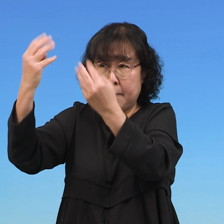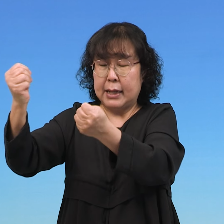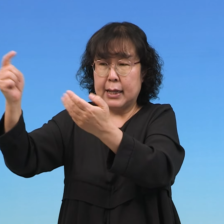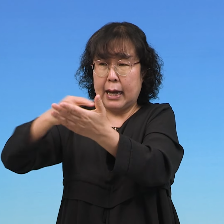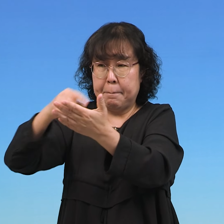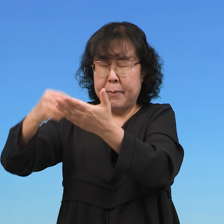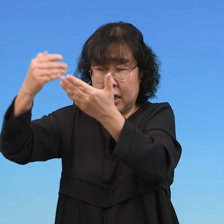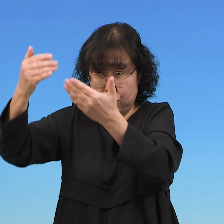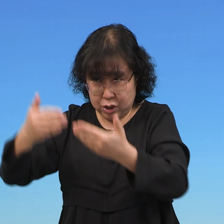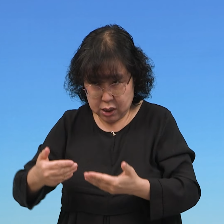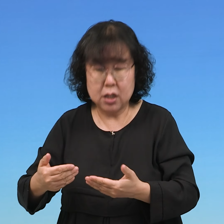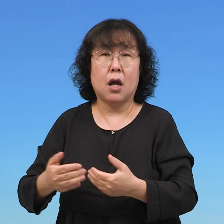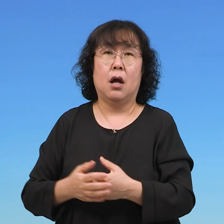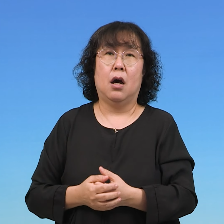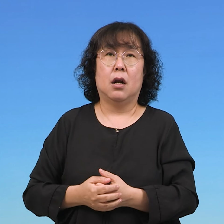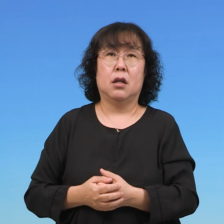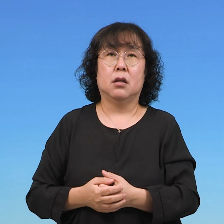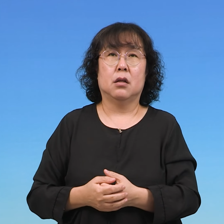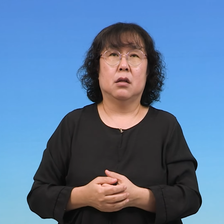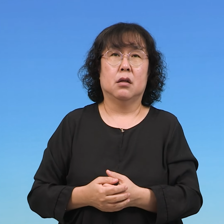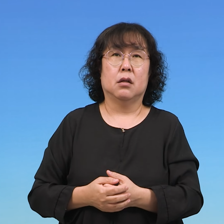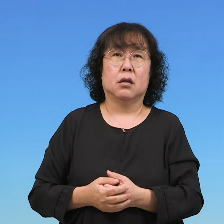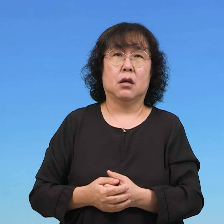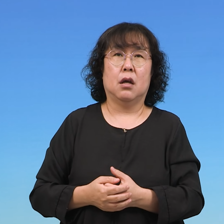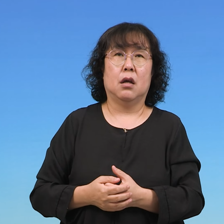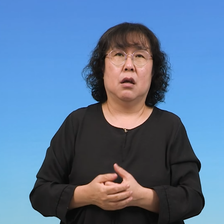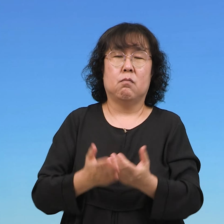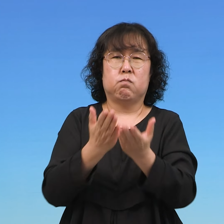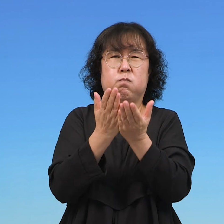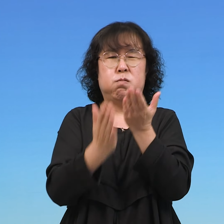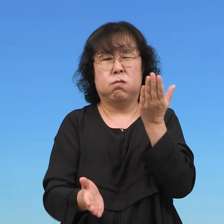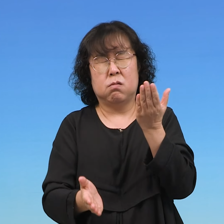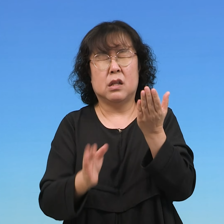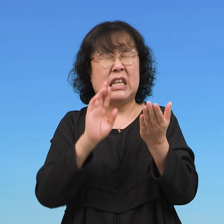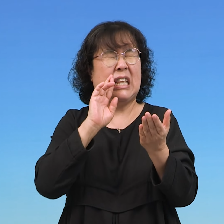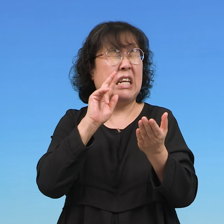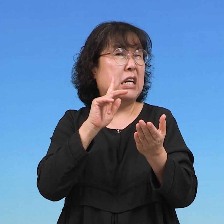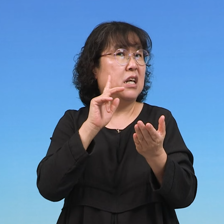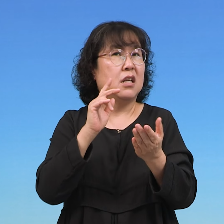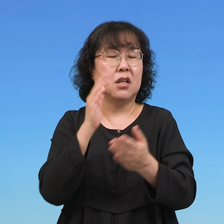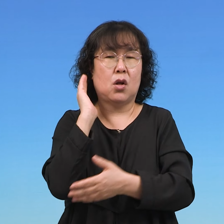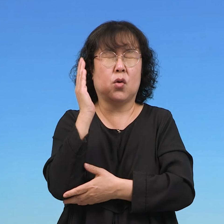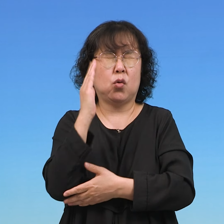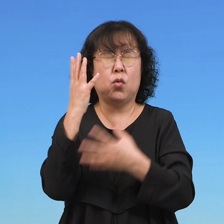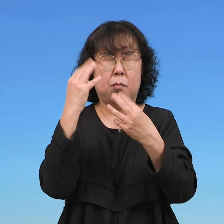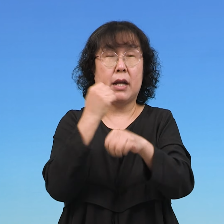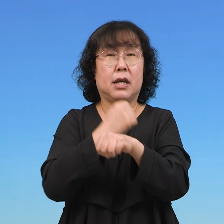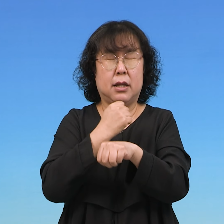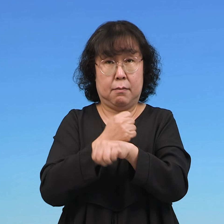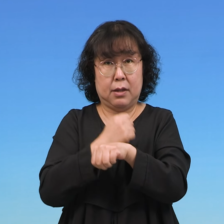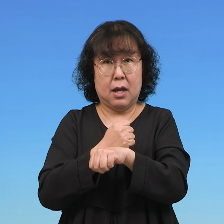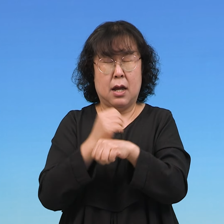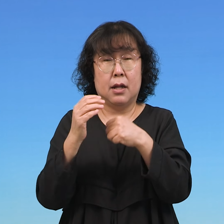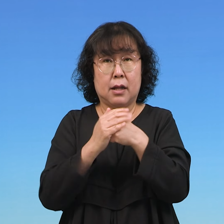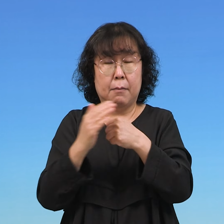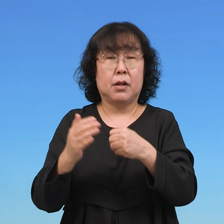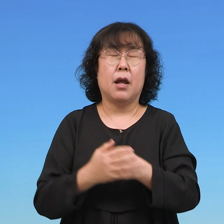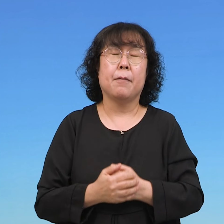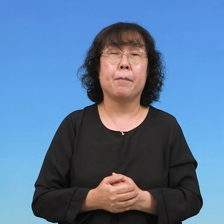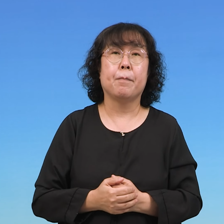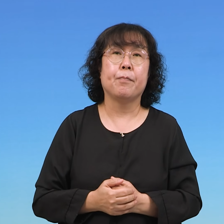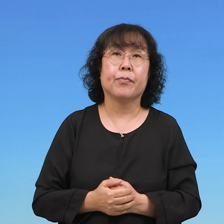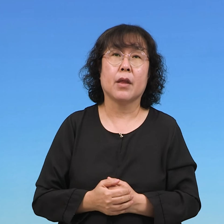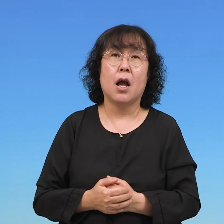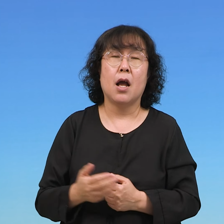굉장히 맞지 않은 이런 설교들도 많이 했다고 그러더라고요. 오늘 우리 초대돼